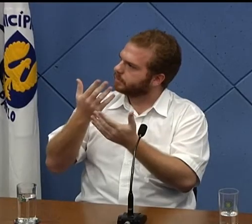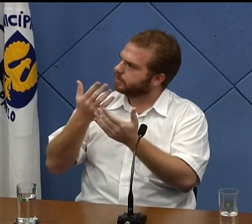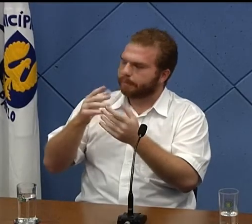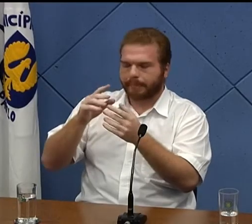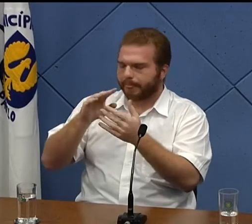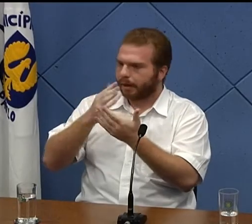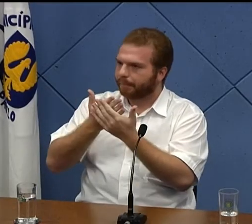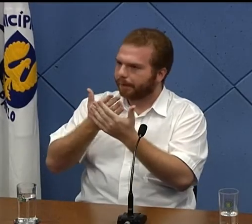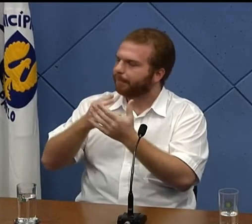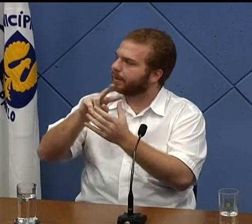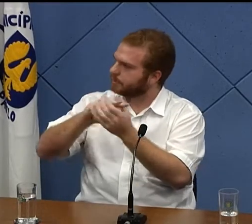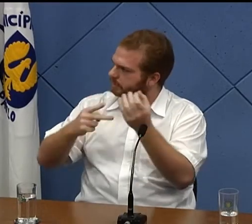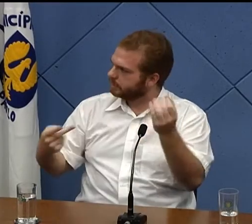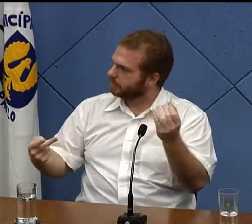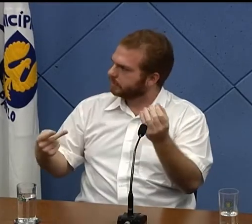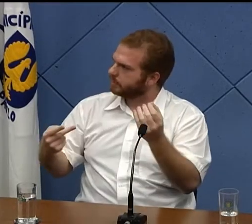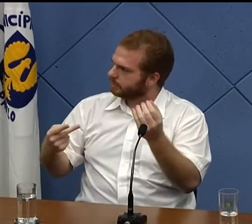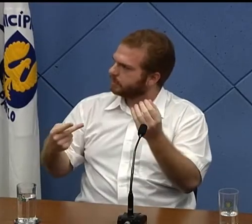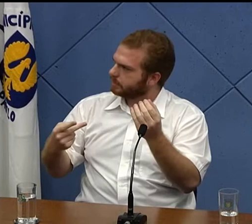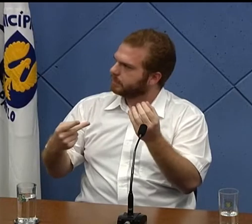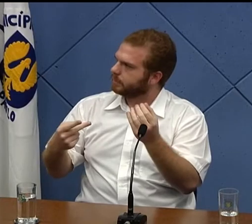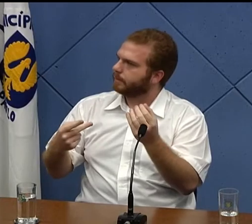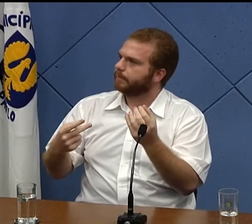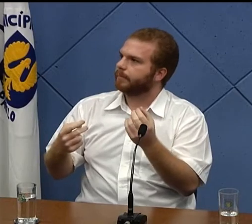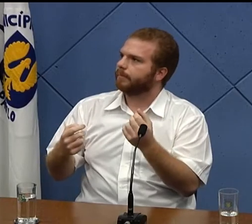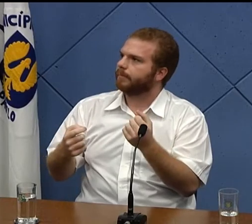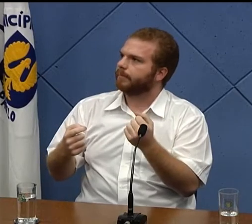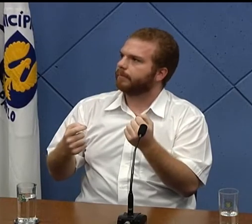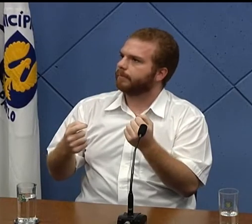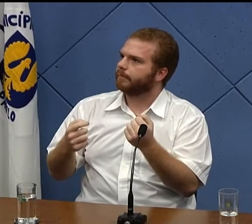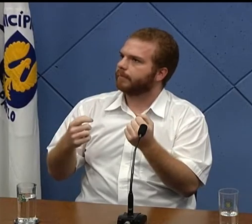dessa continuidade da escola bilíngue.